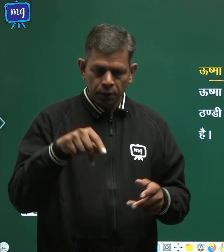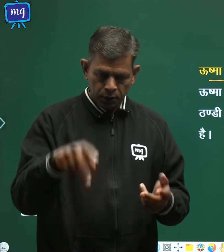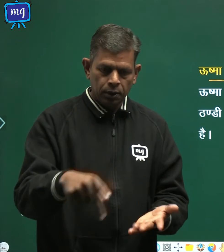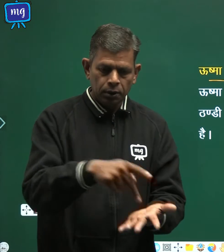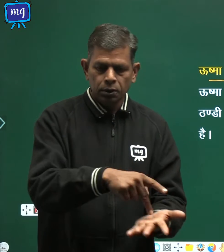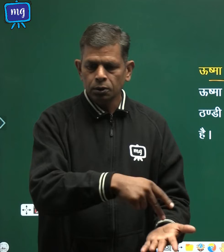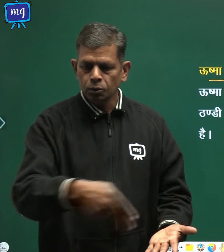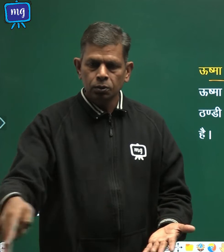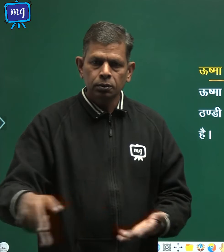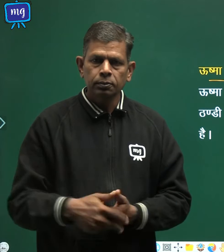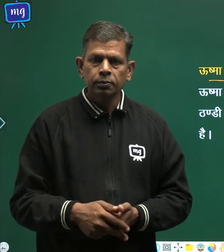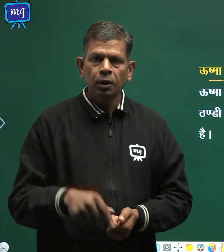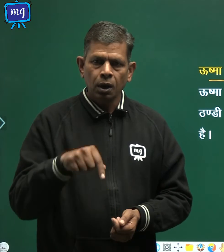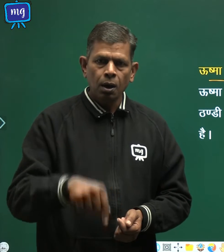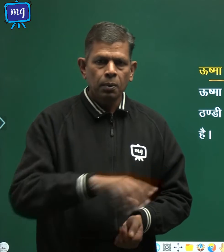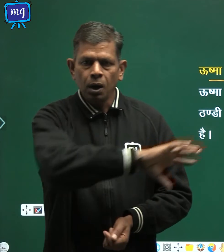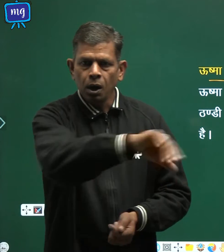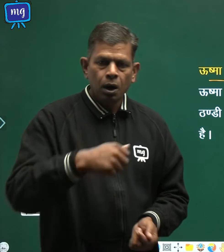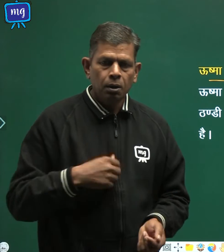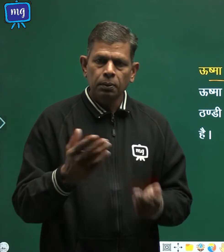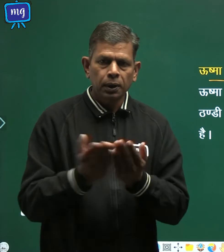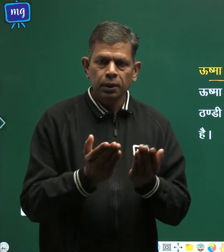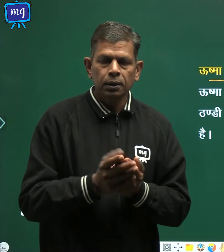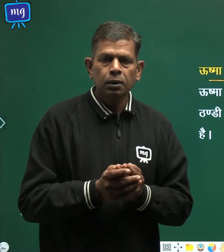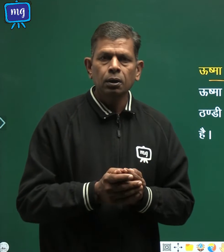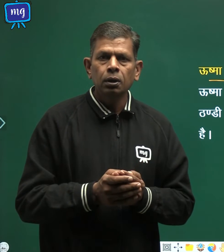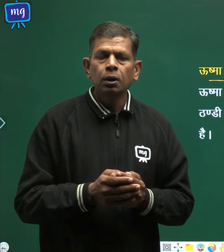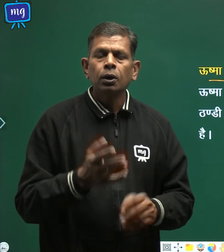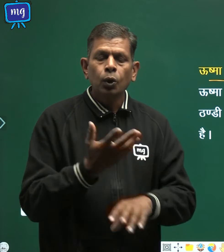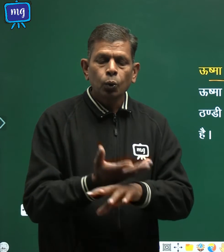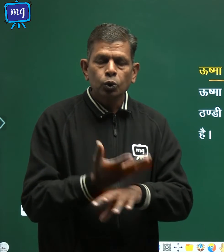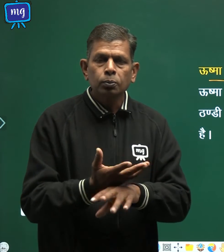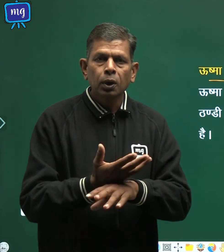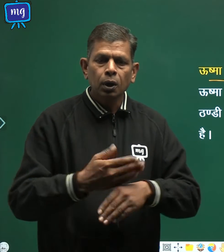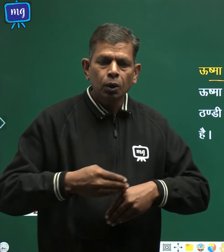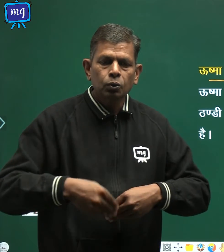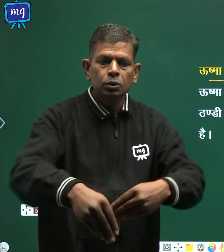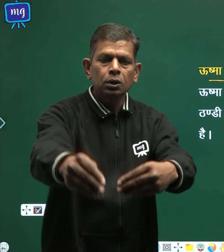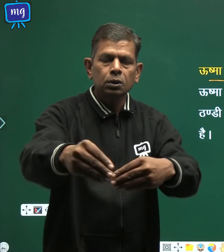बच्चों, अब हम पढ़ेंगे कि ऊष्मा का स्थानांतरण